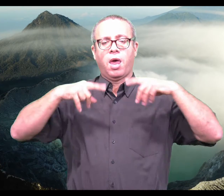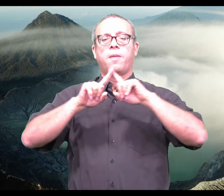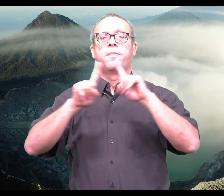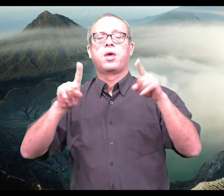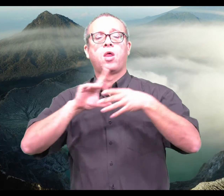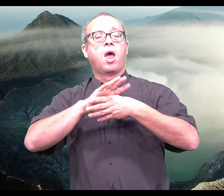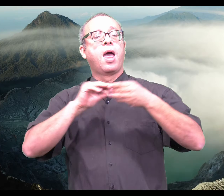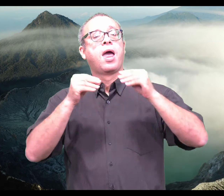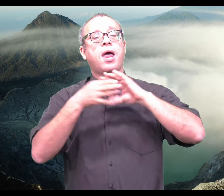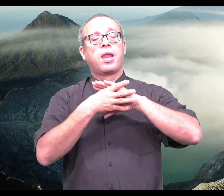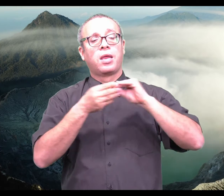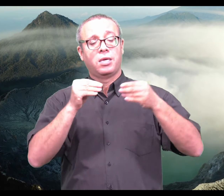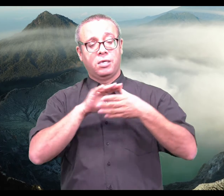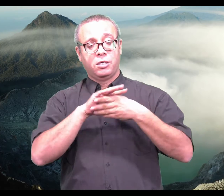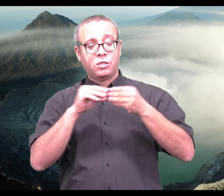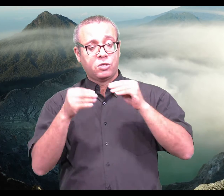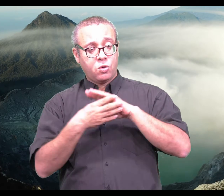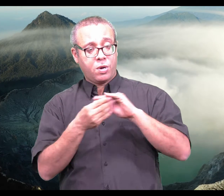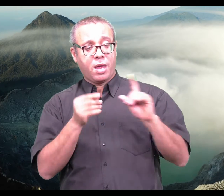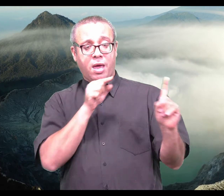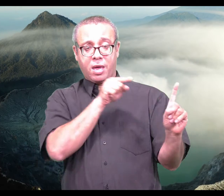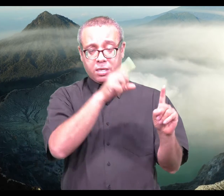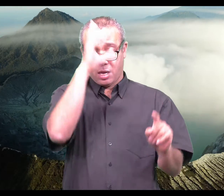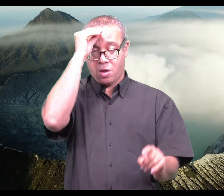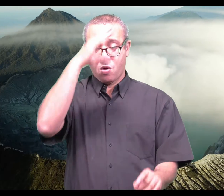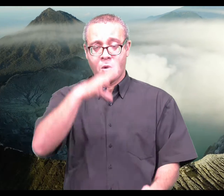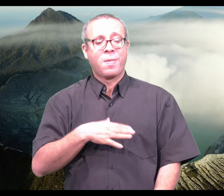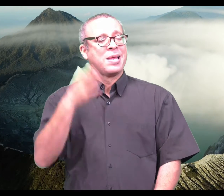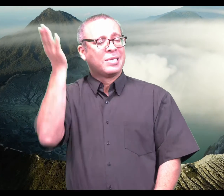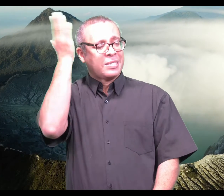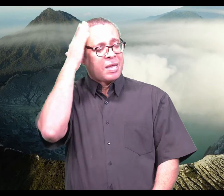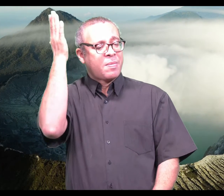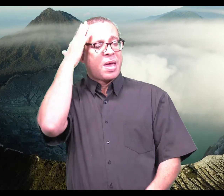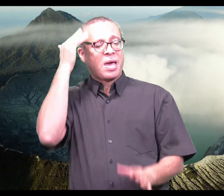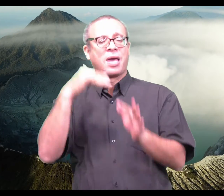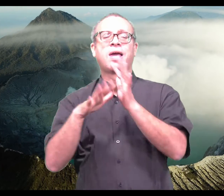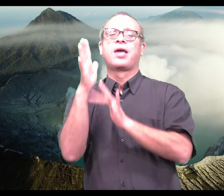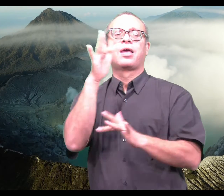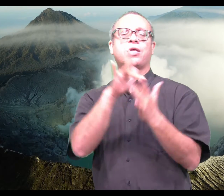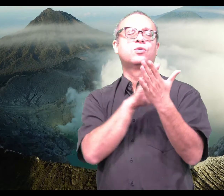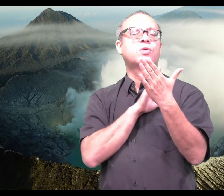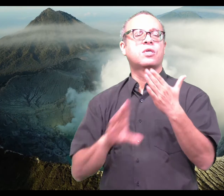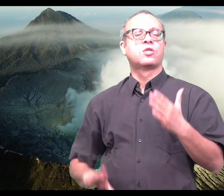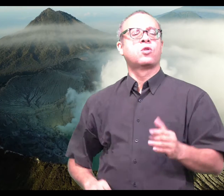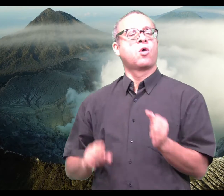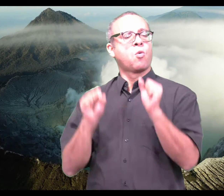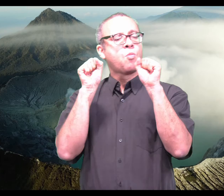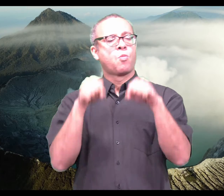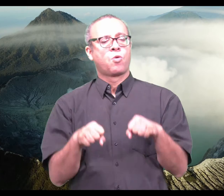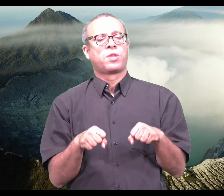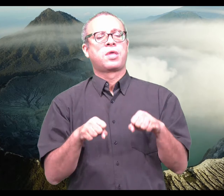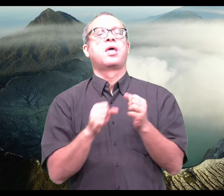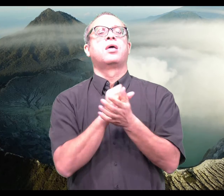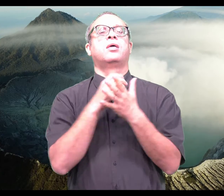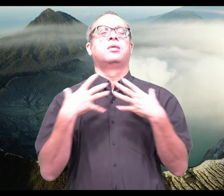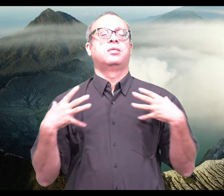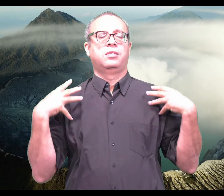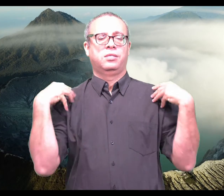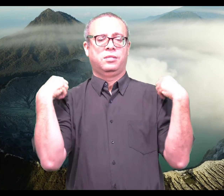nuestra historia estaba convencido de que el Señor era capaz de sanarlo, a pesar de que su lepra estaba en un